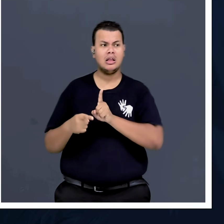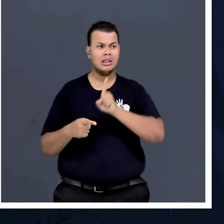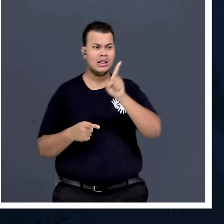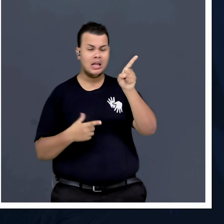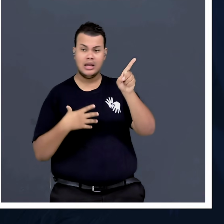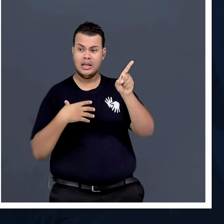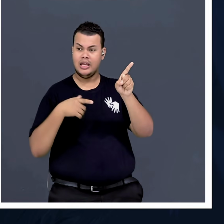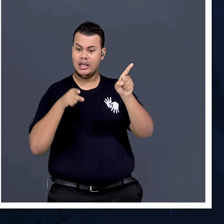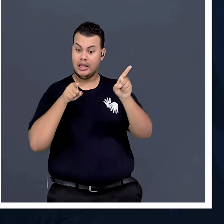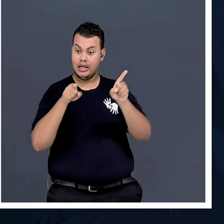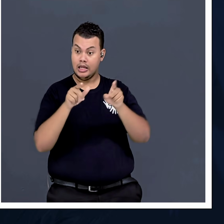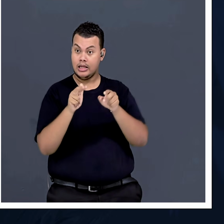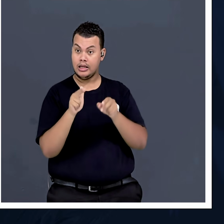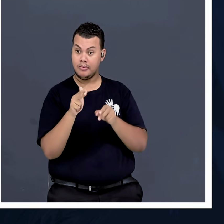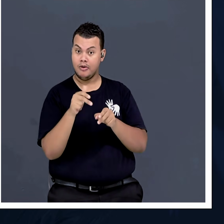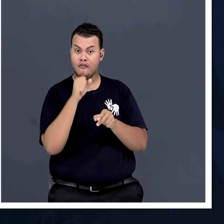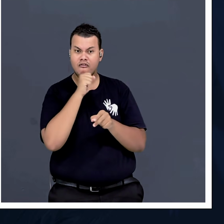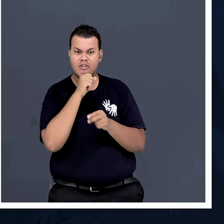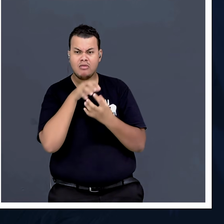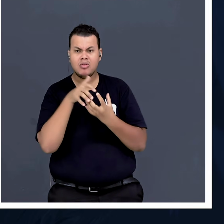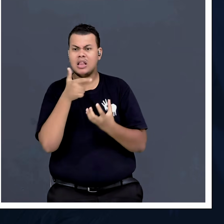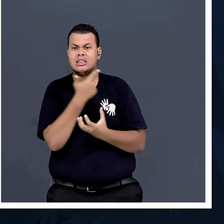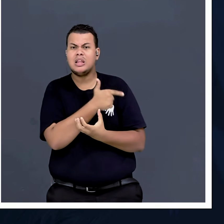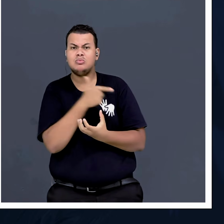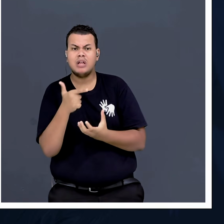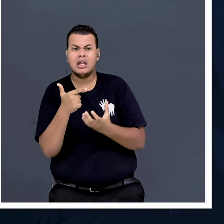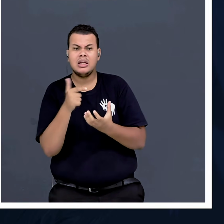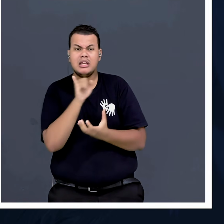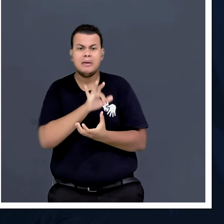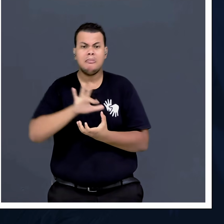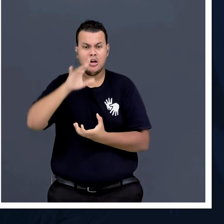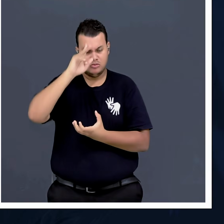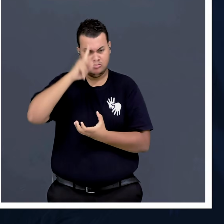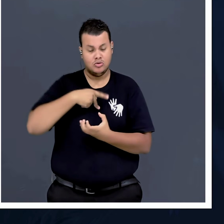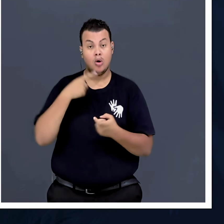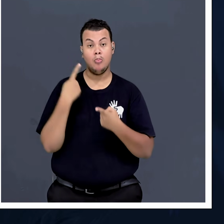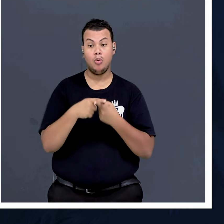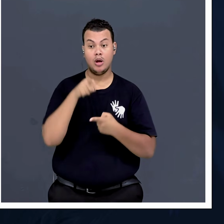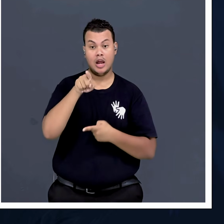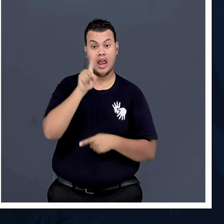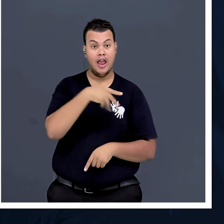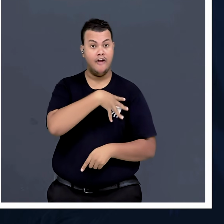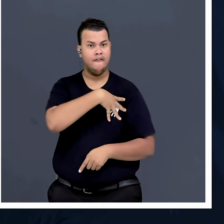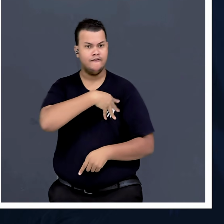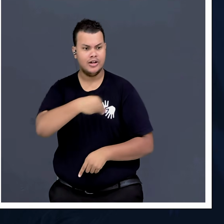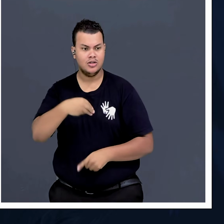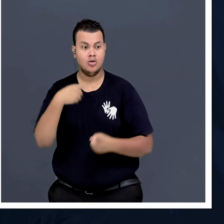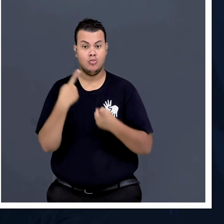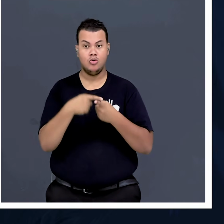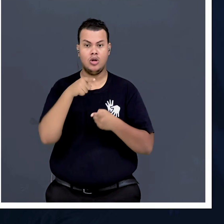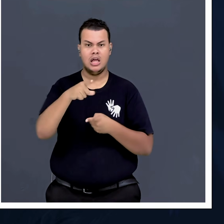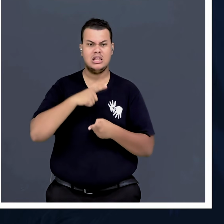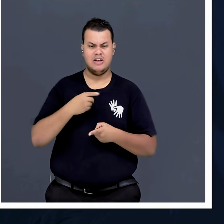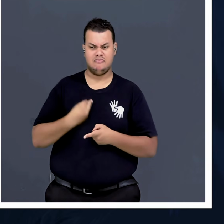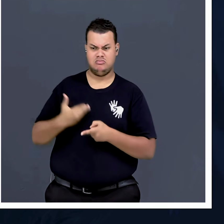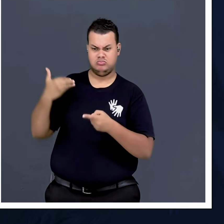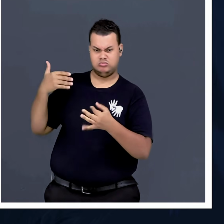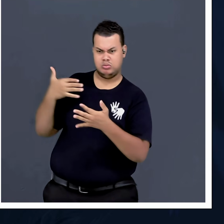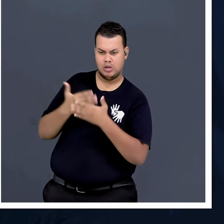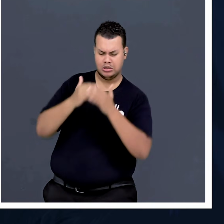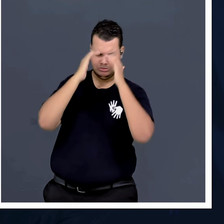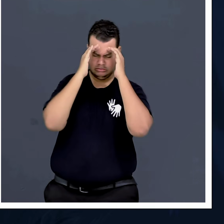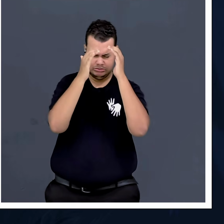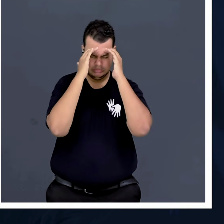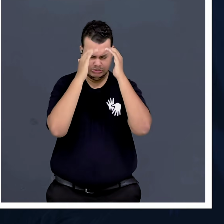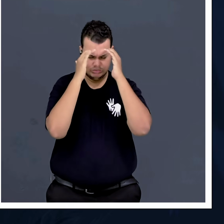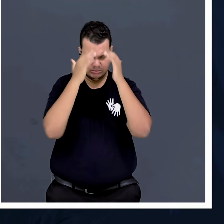irmão mais velho não tinha essa imagem correta de si, de que ele era filho? Ele viveu o tempo inteiro com aquela